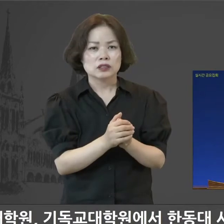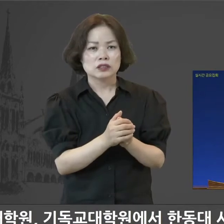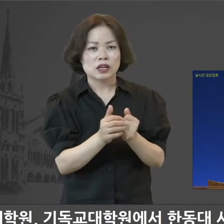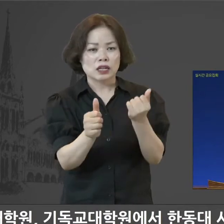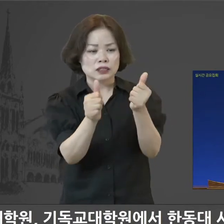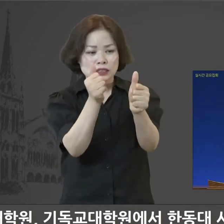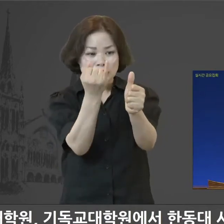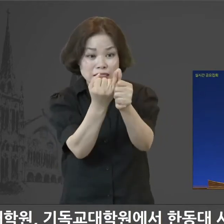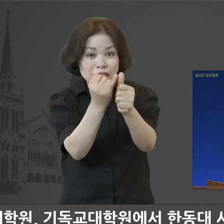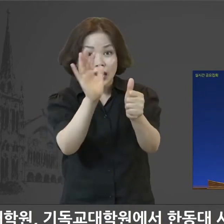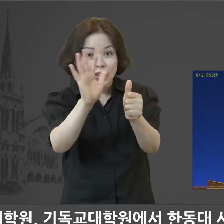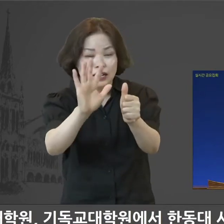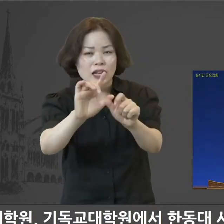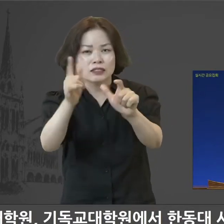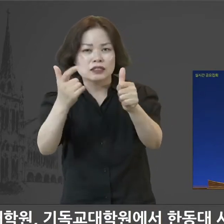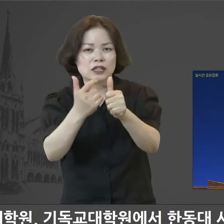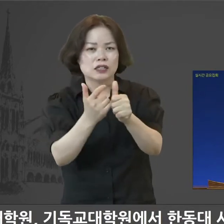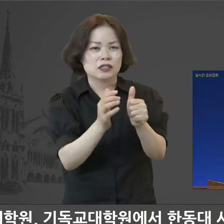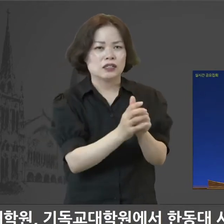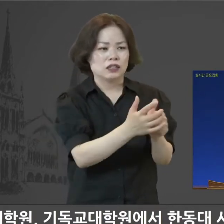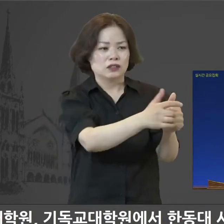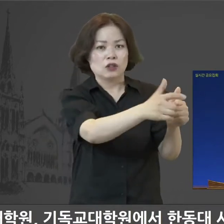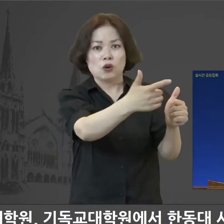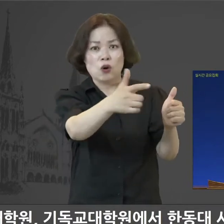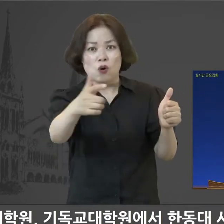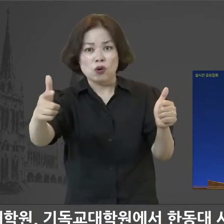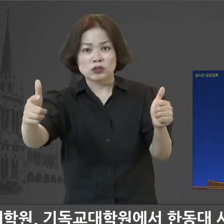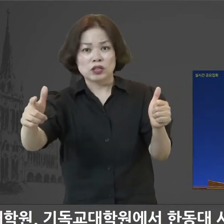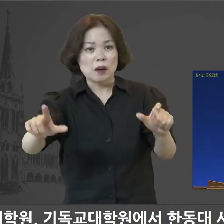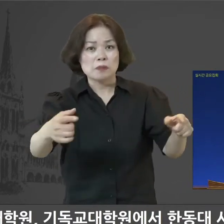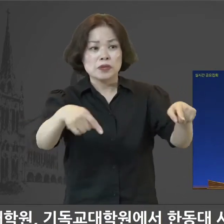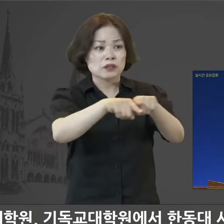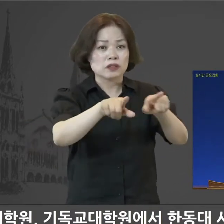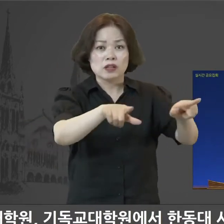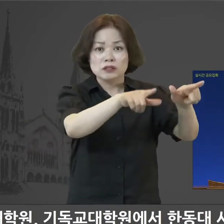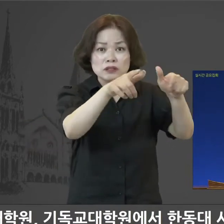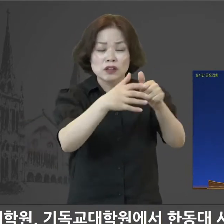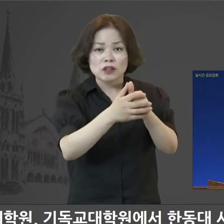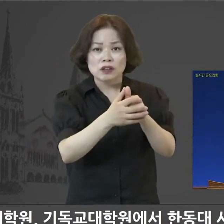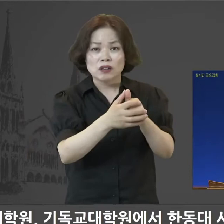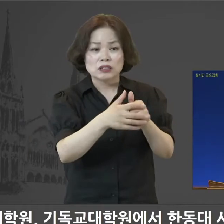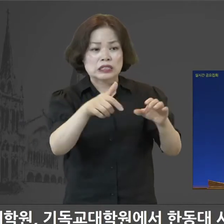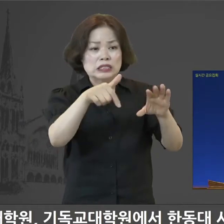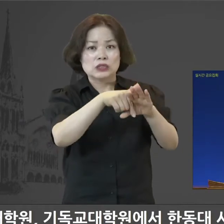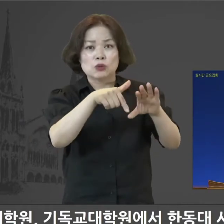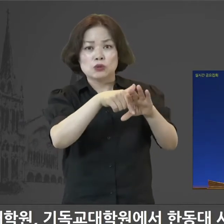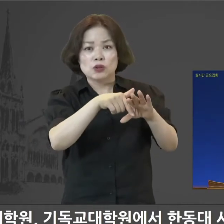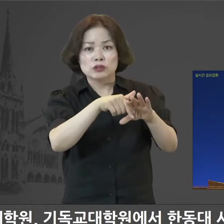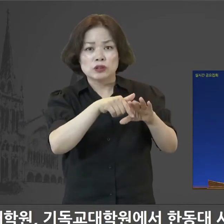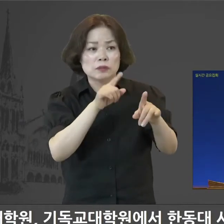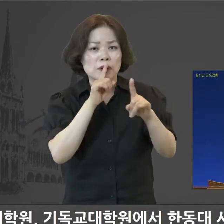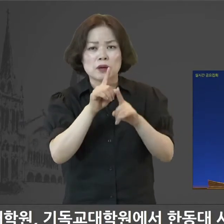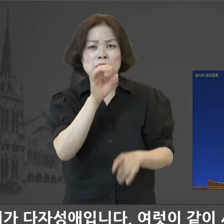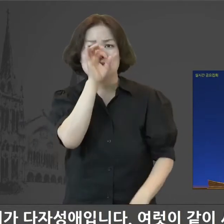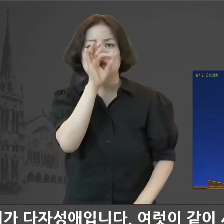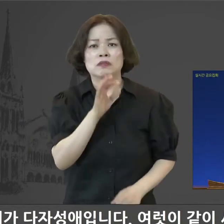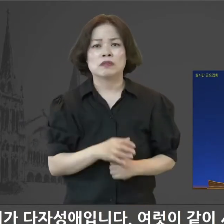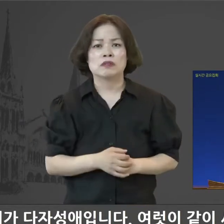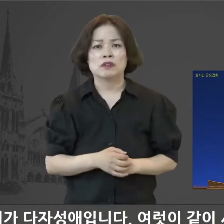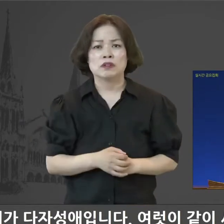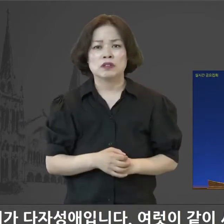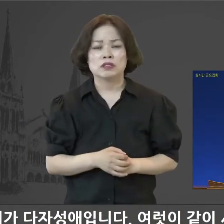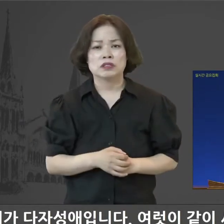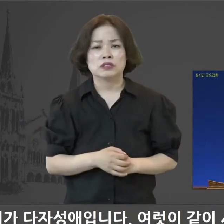여럿이 같이 살면서 다자성애입니다. 이런 것들이 기독교 대학에서 얘기되면 안 돼요. 마치